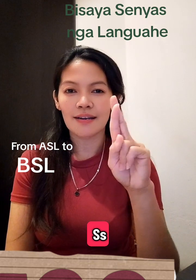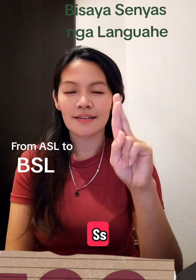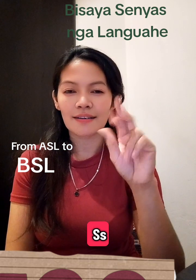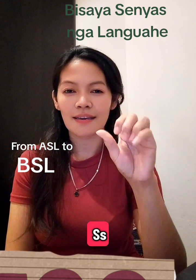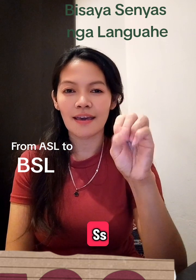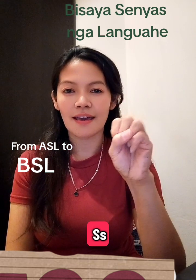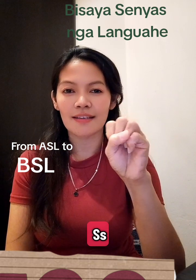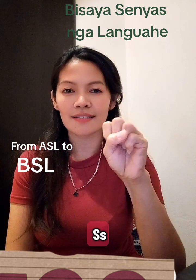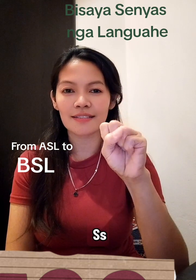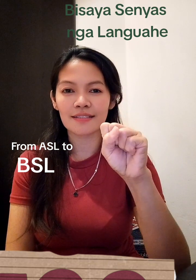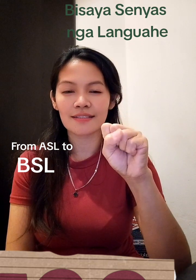R. S.